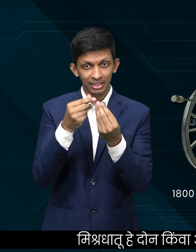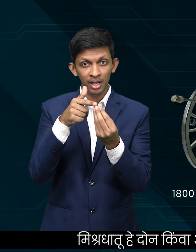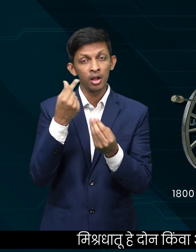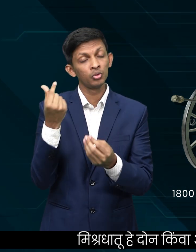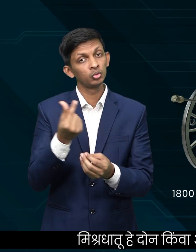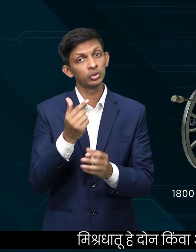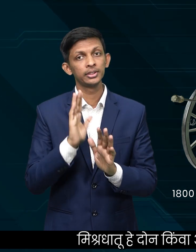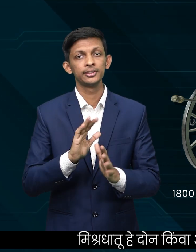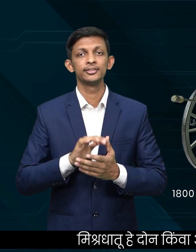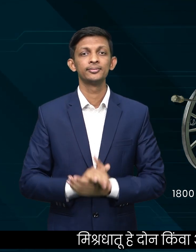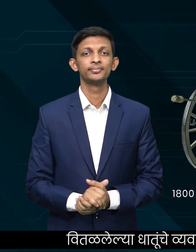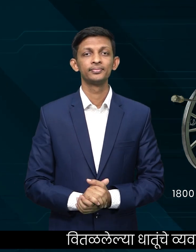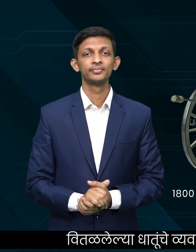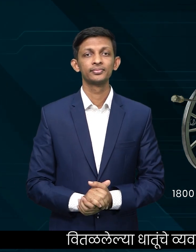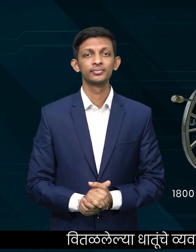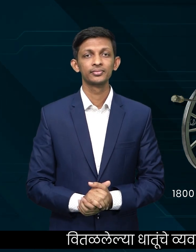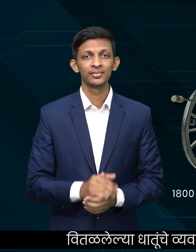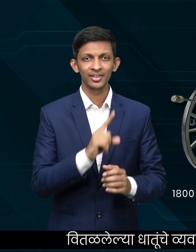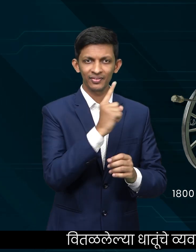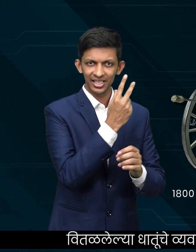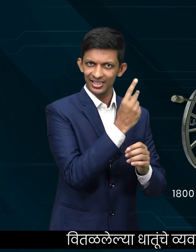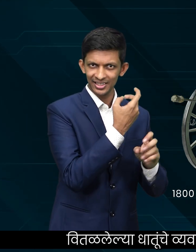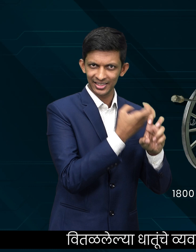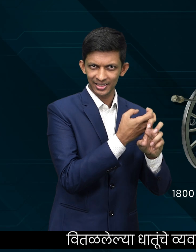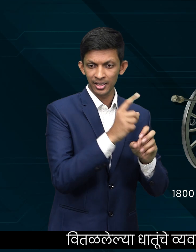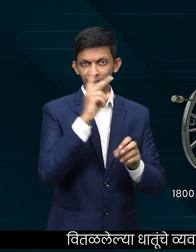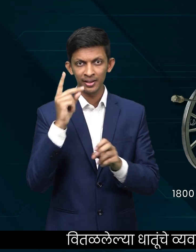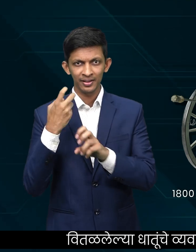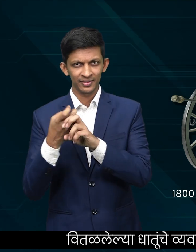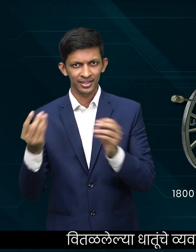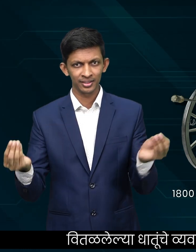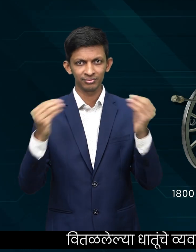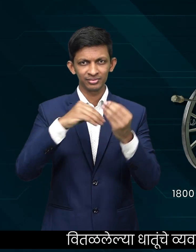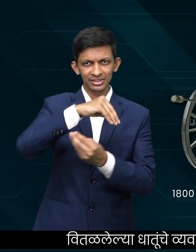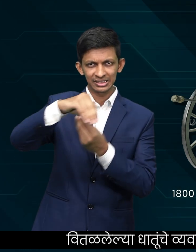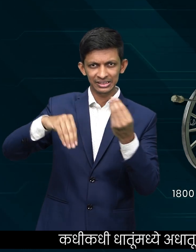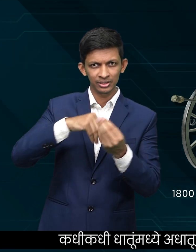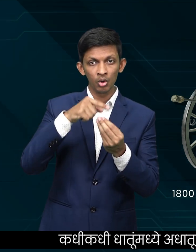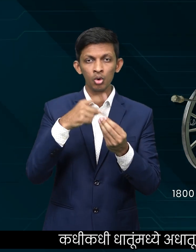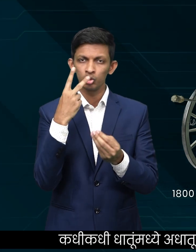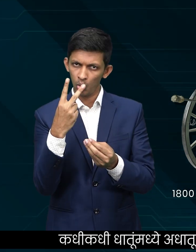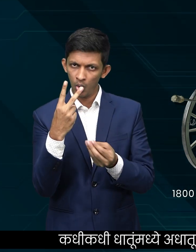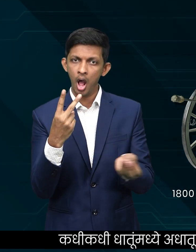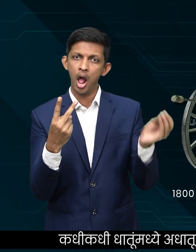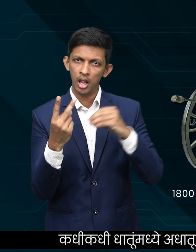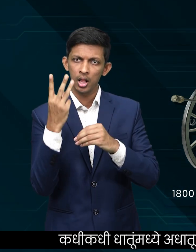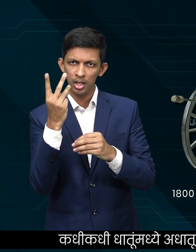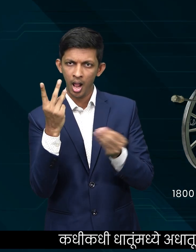मिश्रण असते आणि ते वितळलेल्या धातूंचे व्यवस्थित मिश्रण करून तयार केले जातात. कधीकधी धातूंमध्ये अधातू